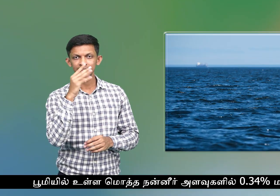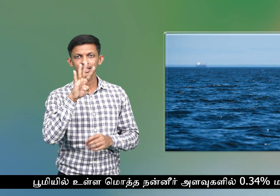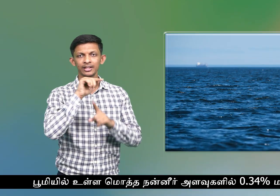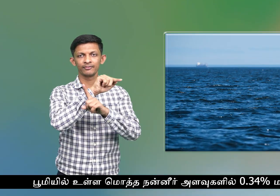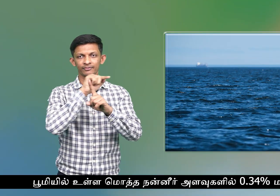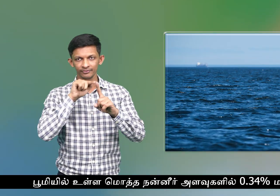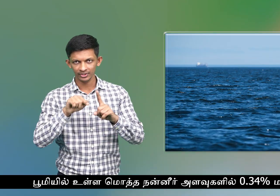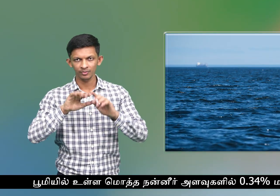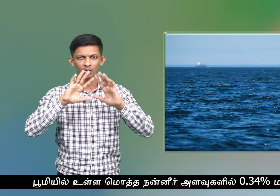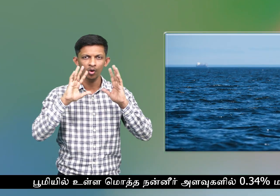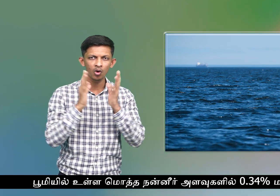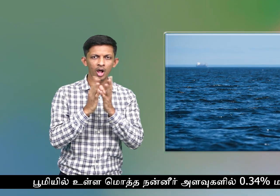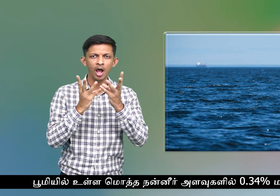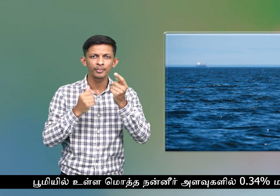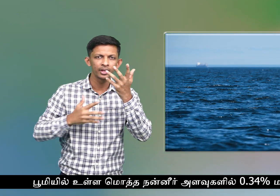பூமியில் உள்ள மொத்த நன்னீர் அளவுகளில்